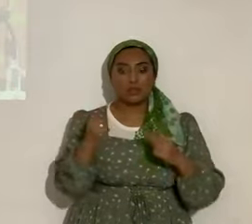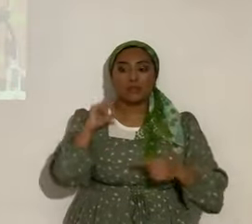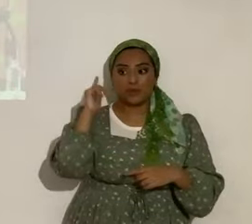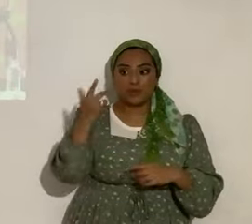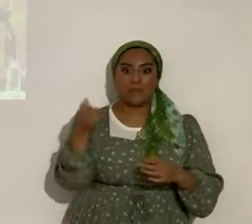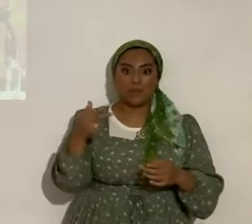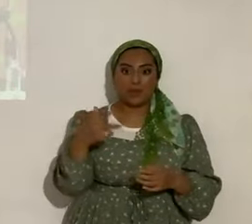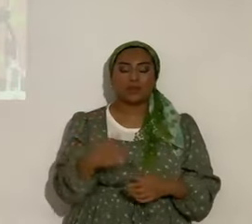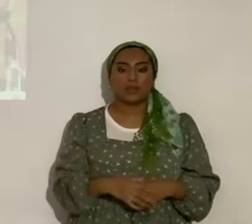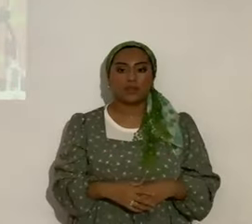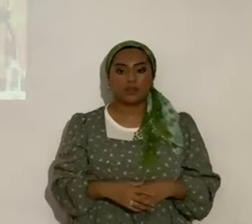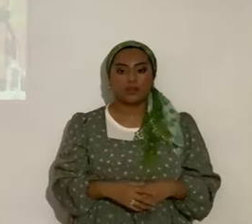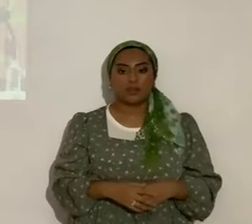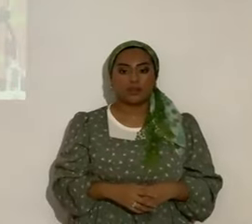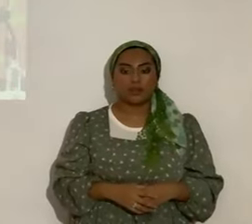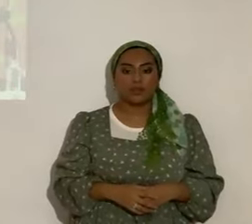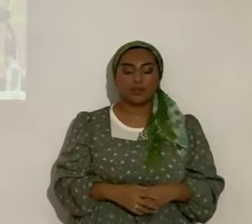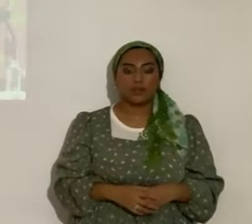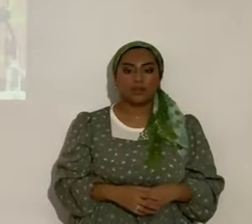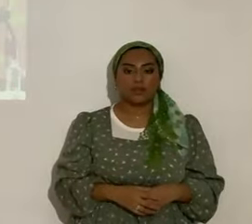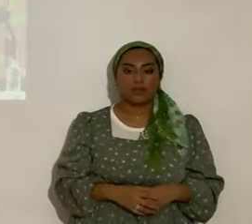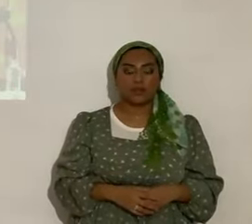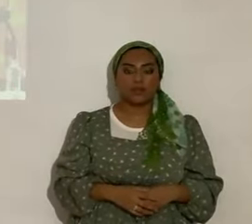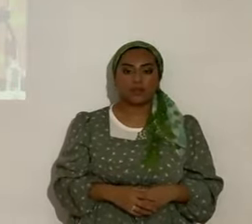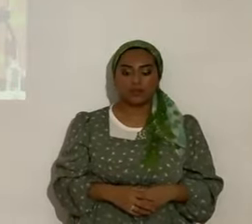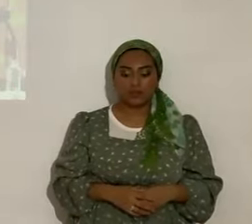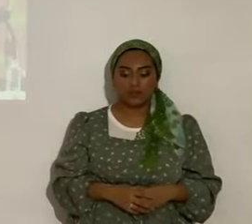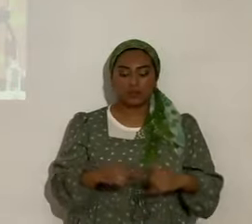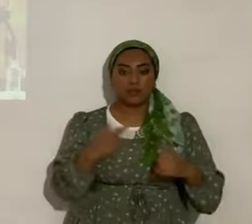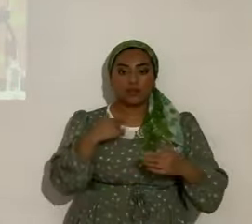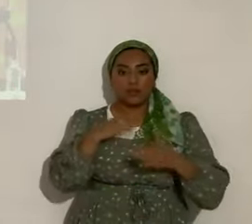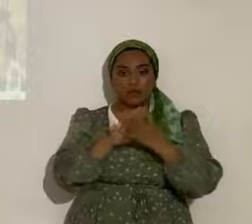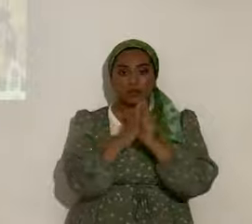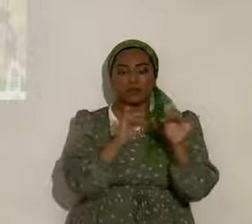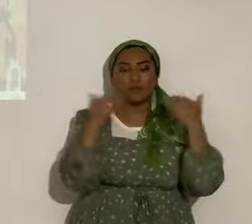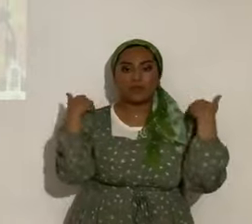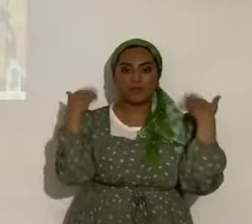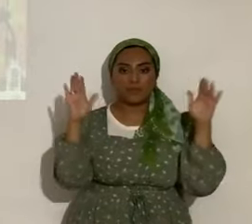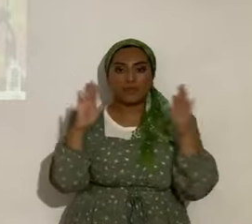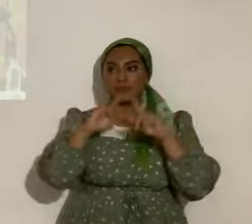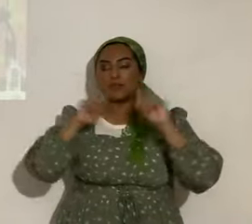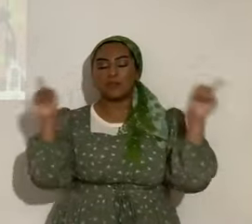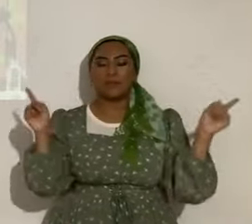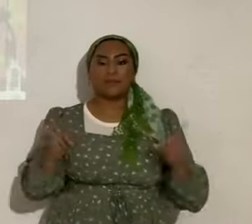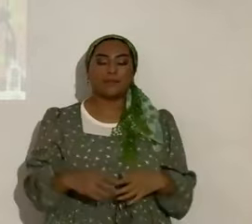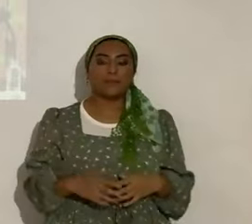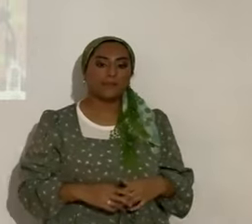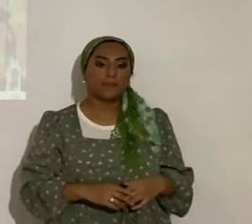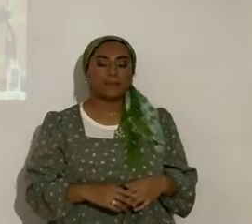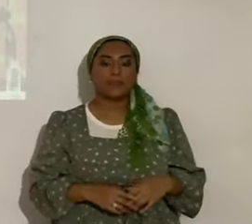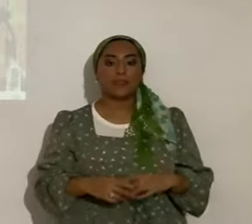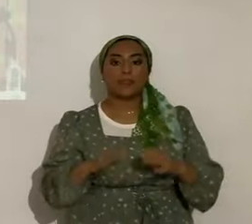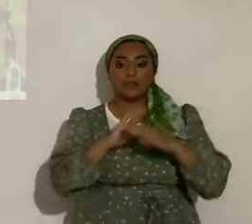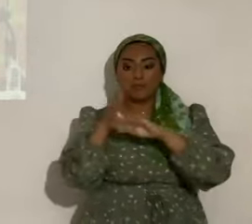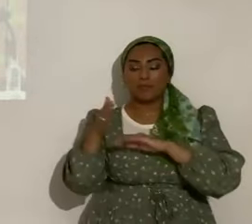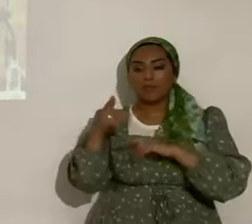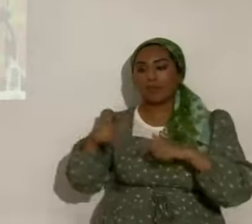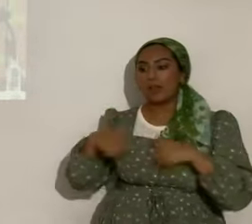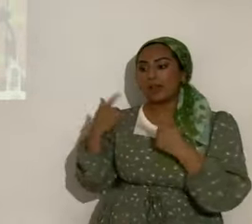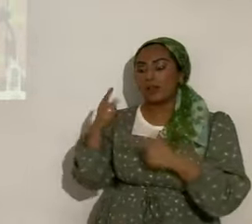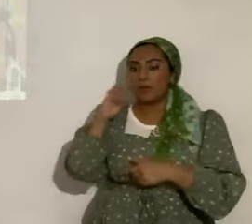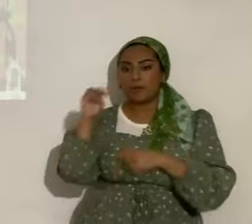a eso. Tal vez, en primer lugar, cuando seamos como los malajim, seremos otra cosa. Y los que pasen